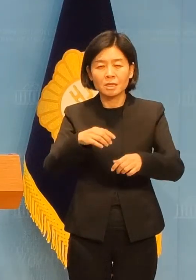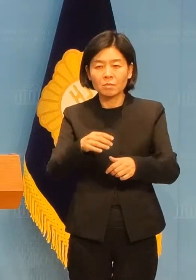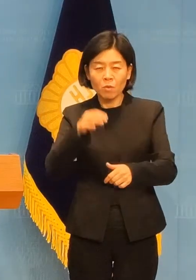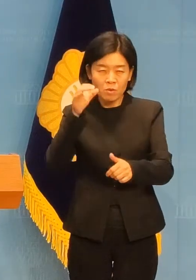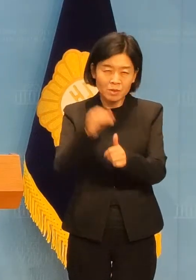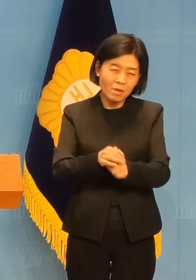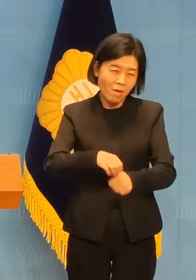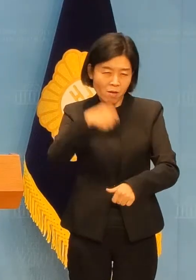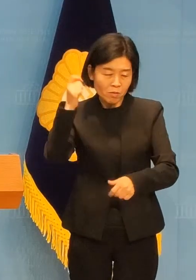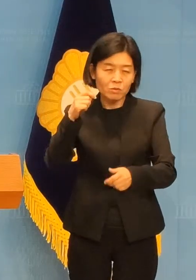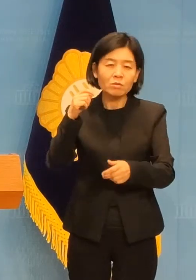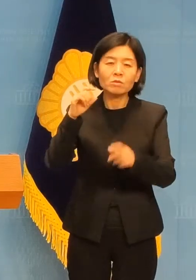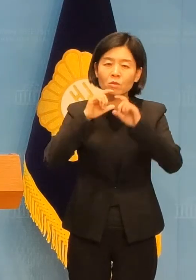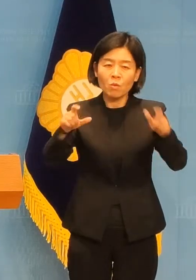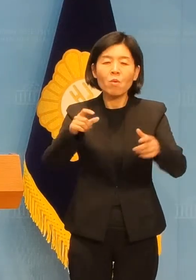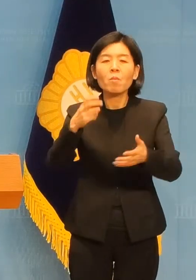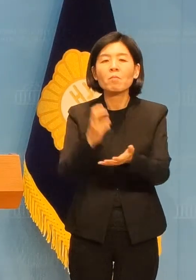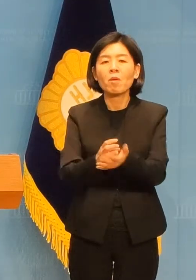선고 제도입니다.